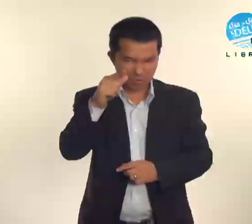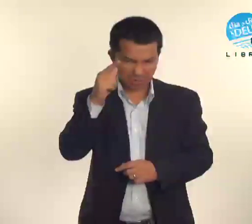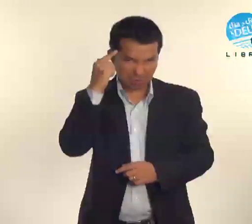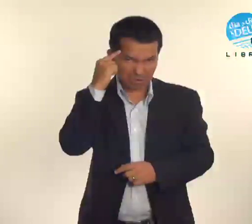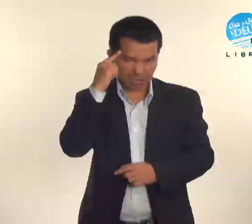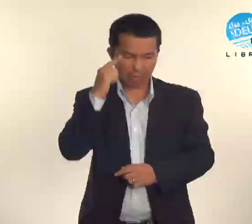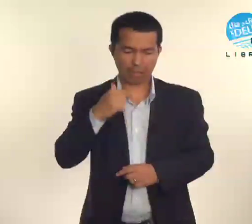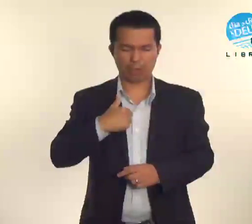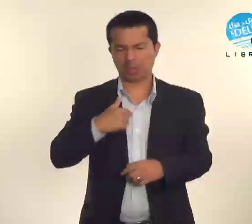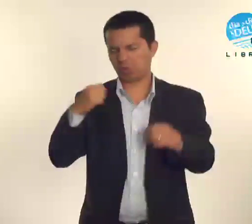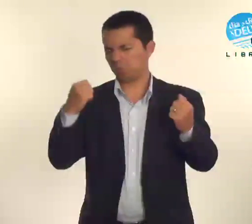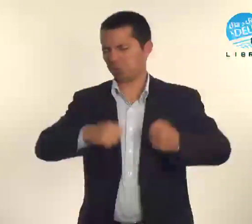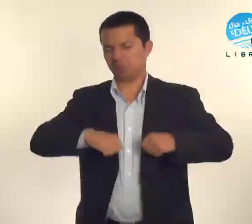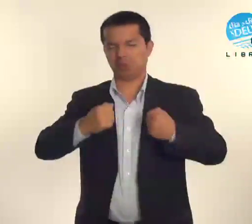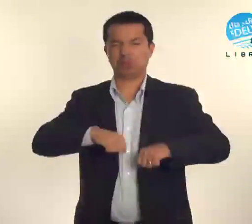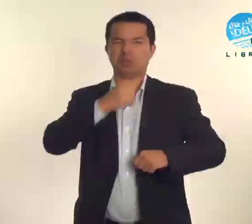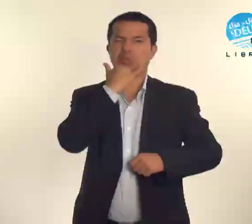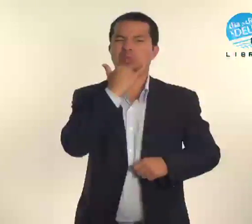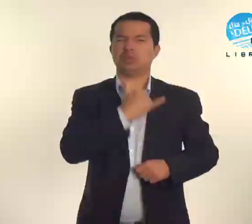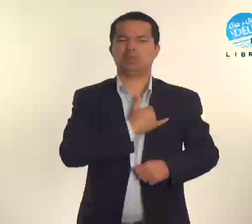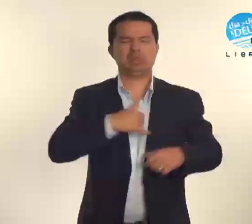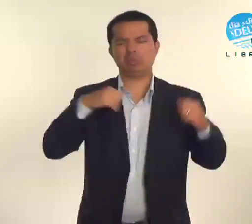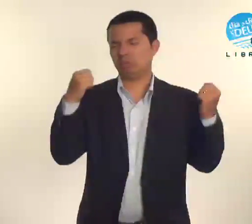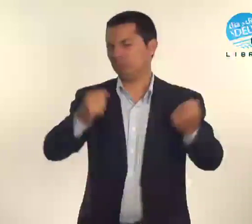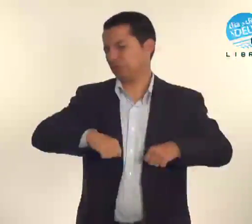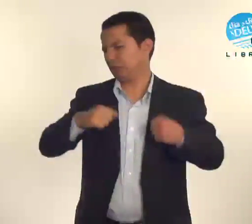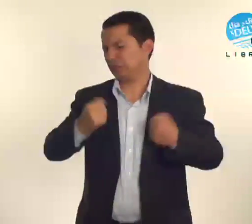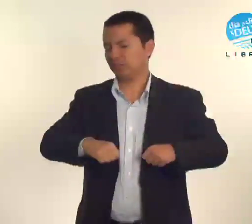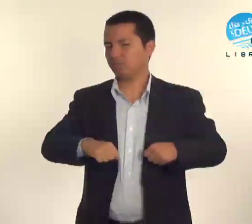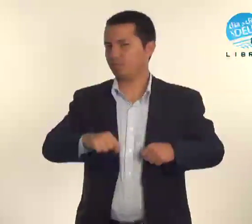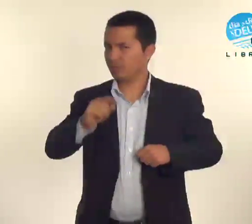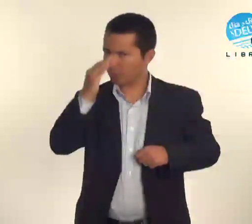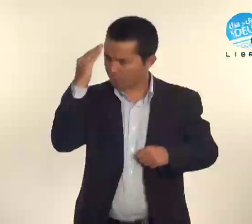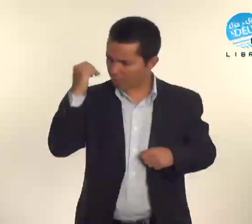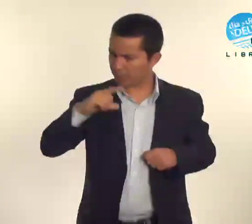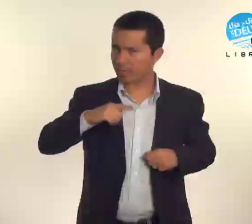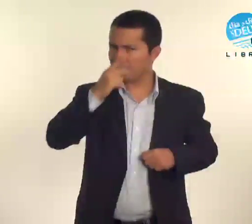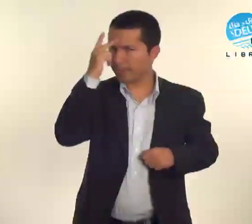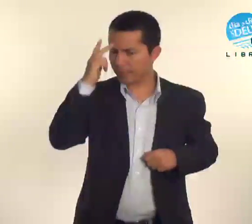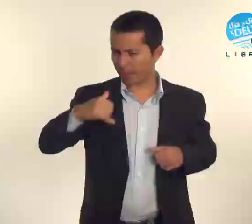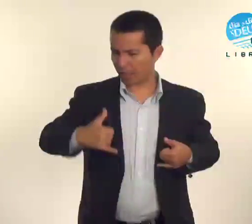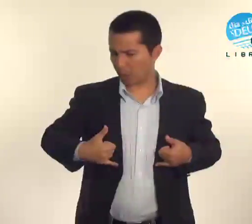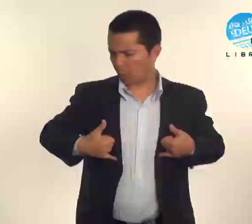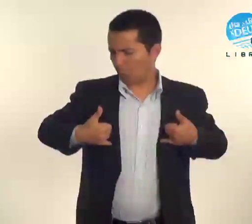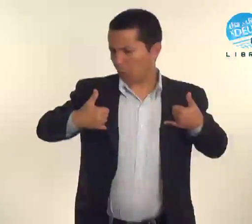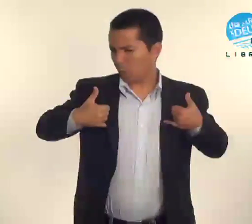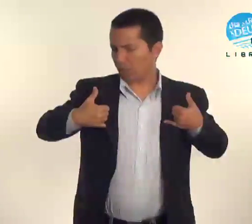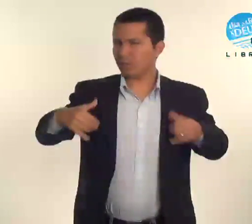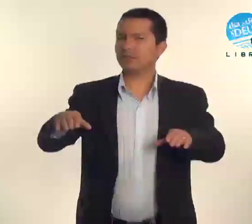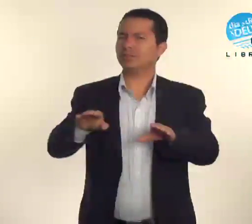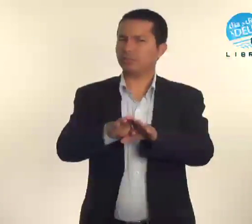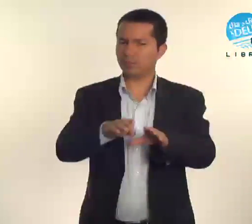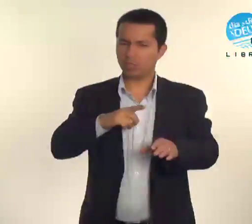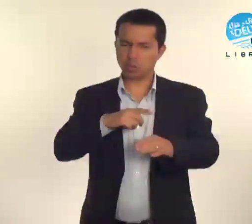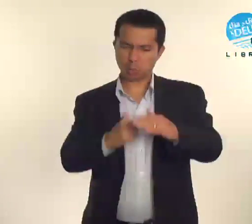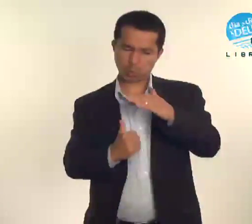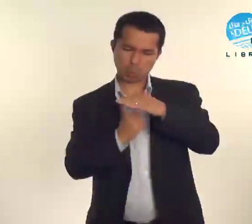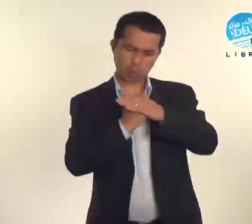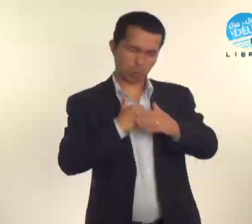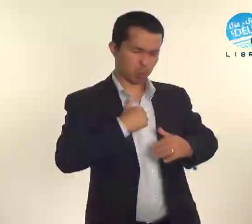Aquele que imagina que não precisa ser perdoado, pode ter certeza, é orgulhoso e arrogante, porque acha